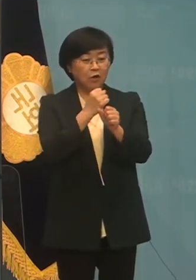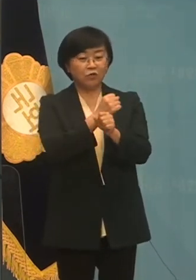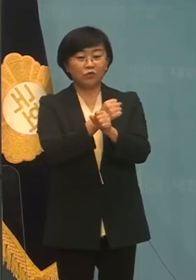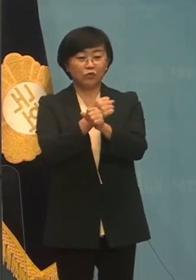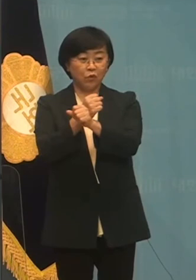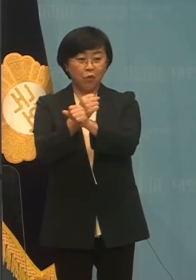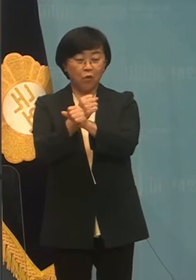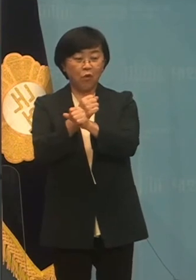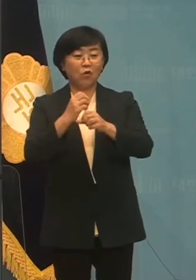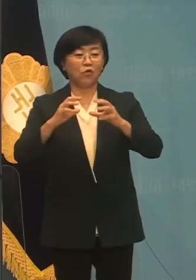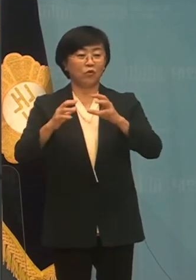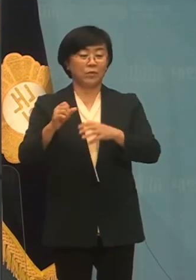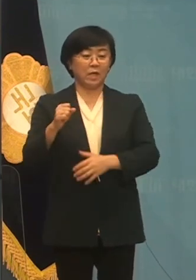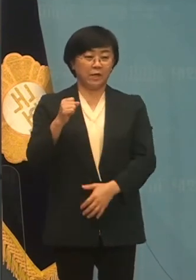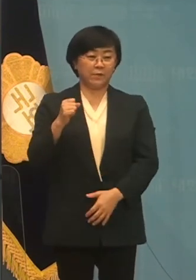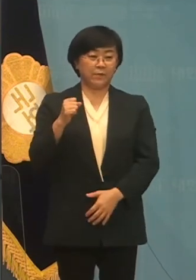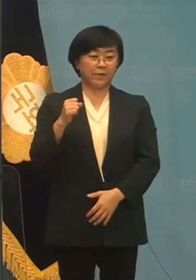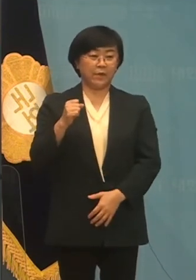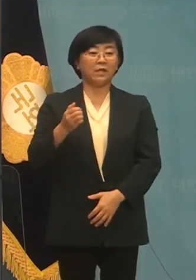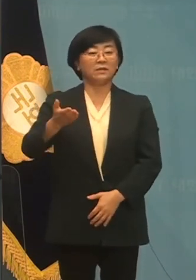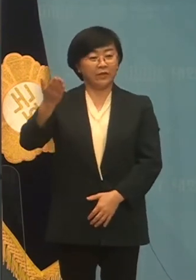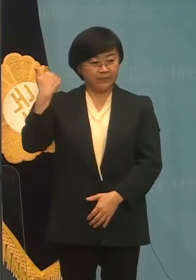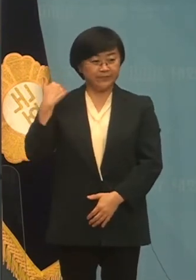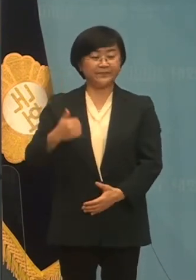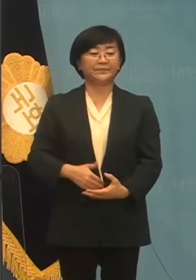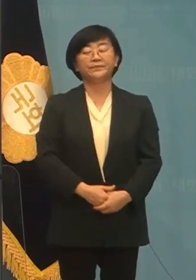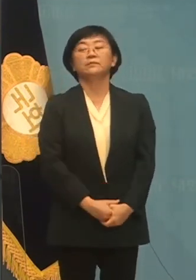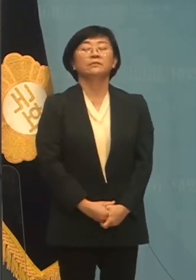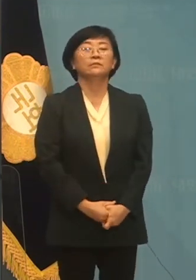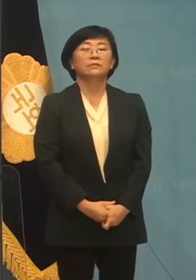것도 국민의힘 전신이었습니다.